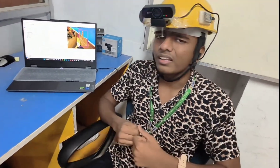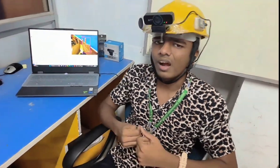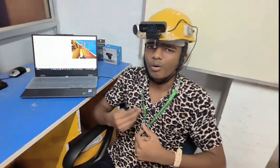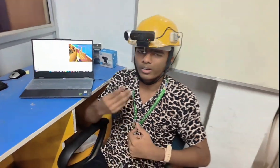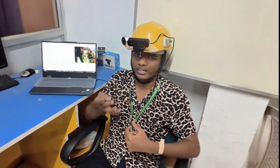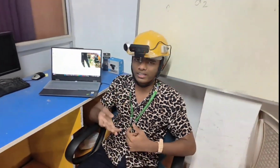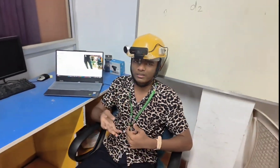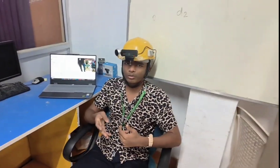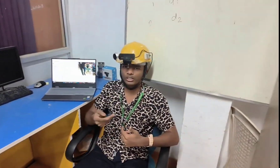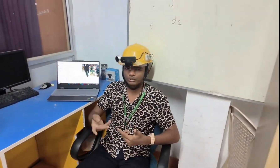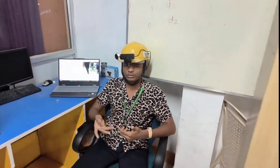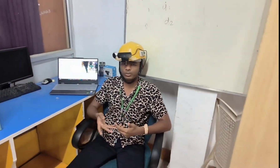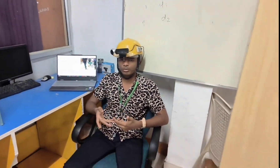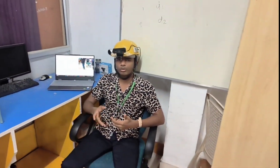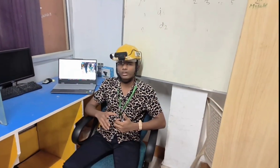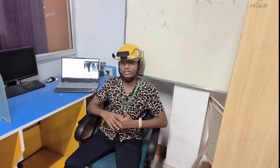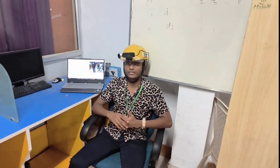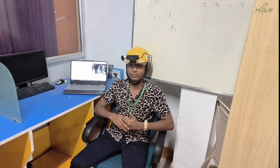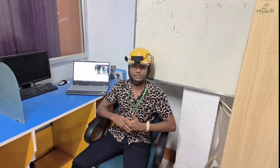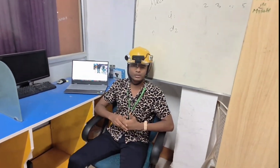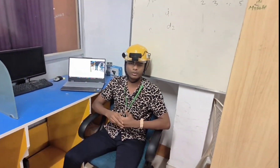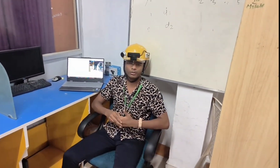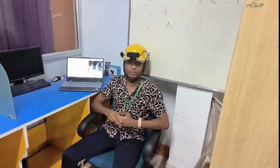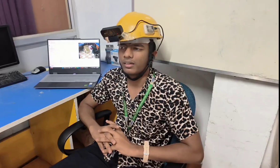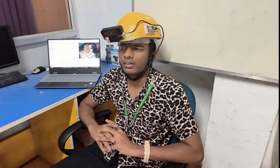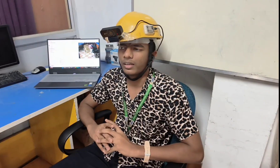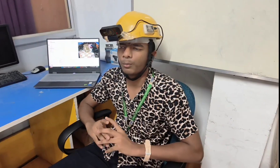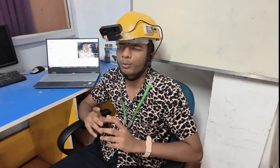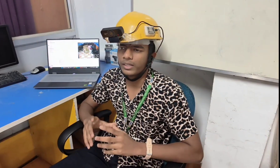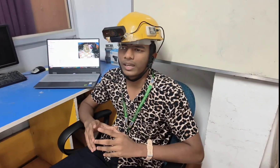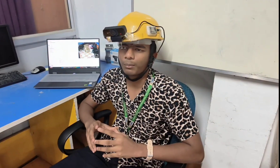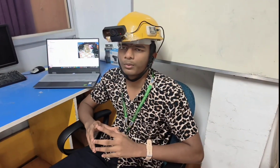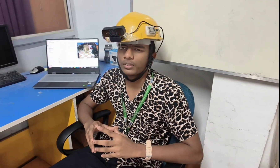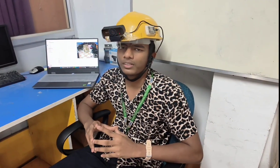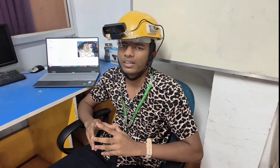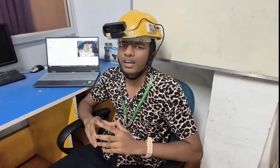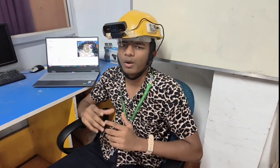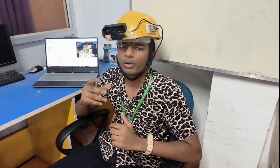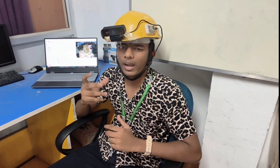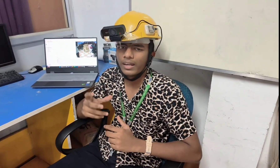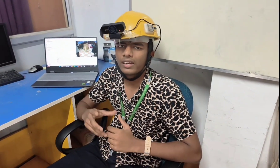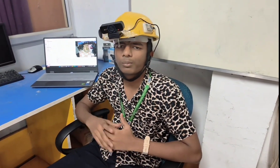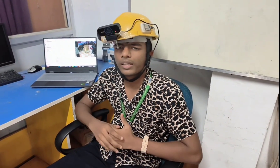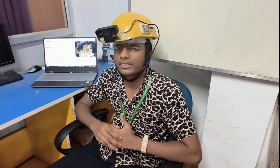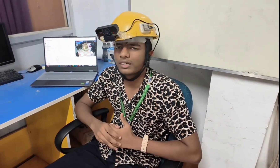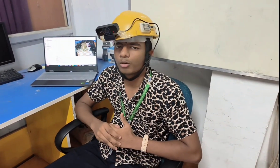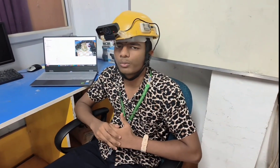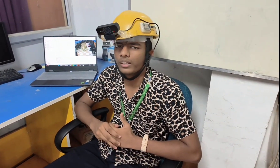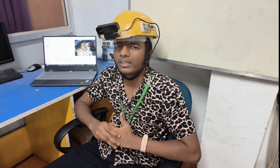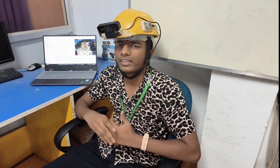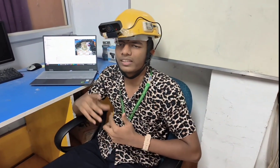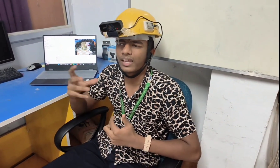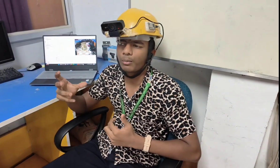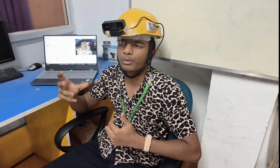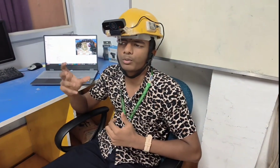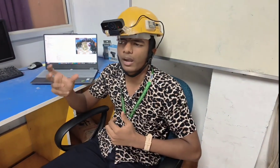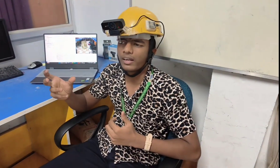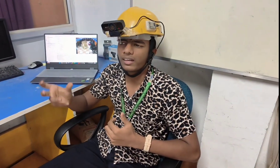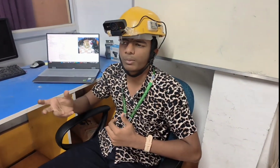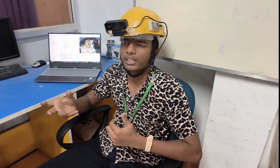இதனால் அவங்க நினைக்கிறதோ எக்ஸ்பிரஸ் பண்ணுறதோ அவங்களால ஈஸியாக பேச முடியும். இப்போ இந்த கேப்பை வந்து ஒரு ஆண்ட்ராய்டு அப்ளிகேஷனை டெவலப் பண்ணி இந்த கேப்பை வந்து ஒரு ஆண்ட்ராய்டு